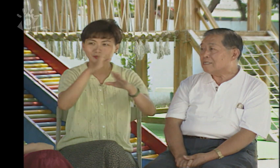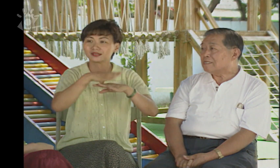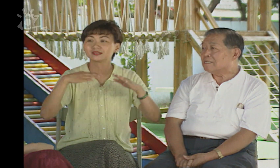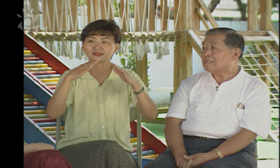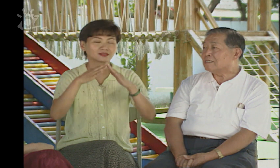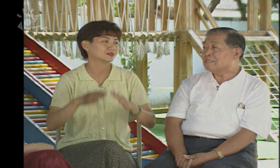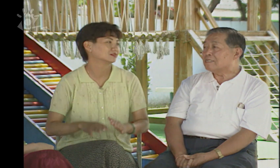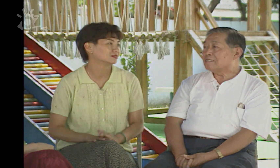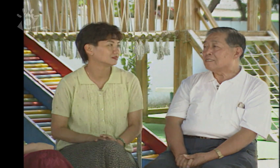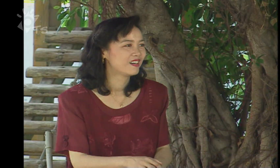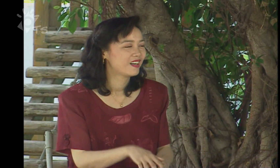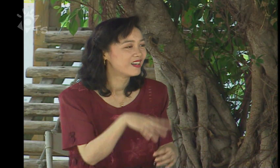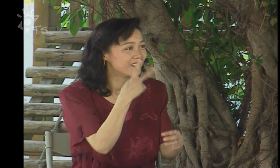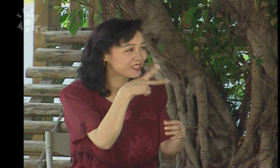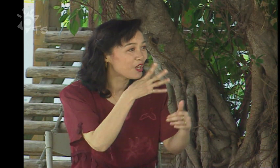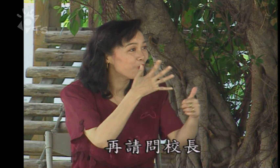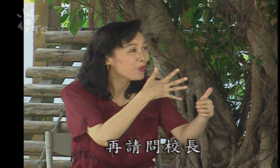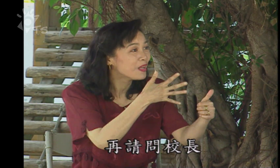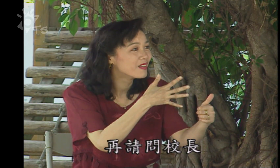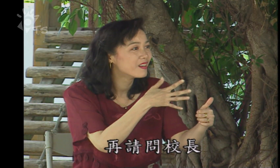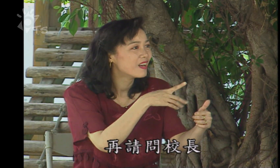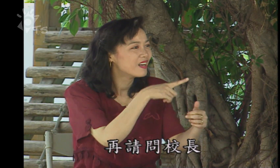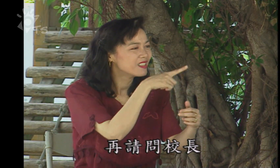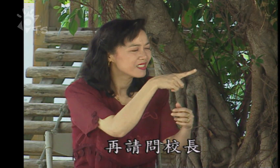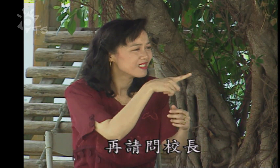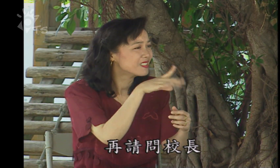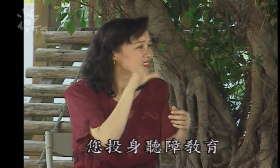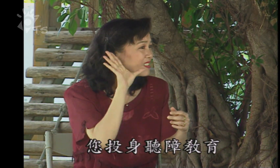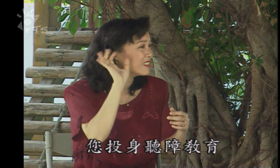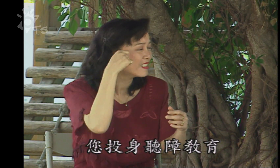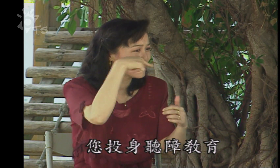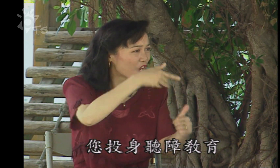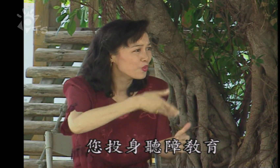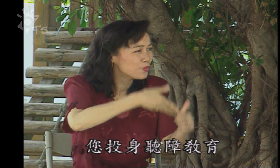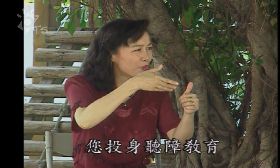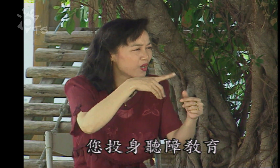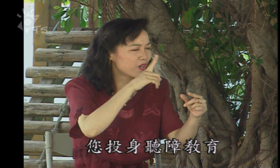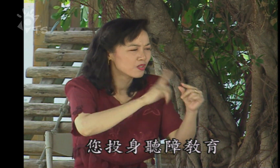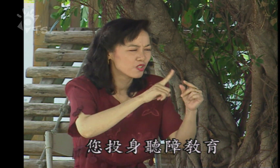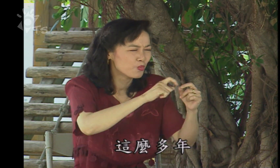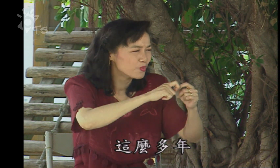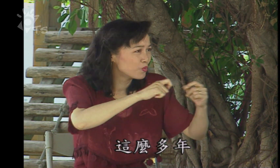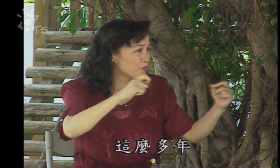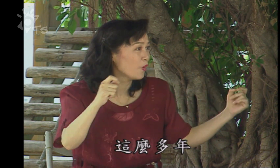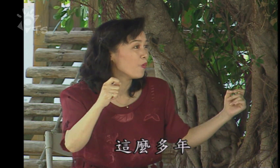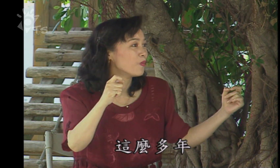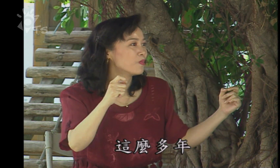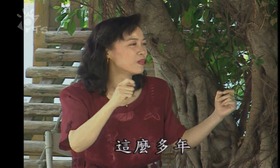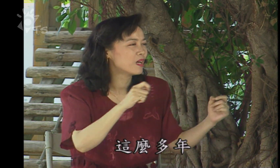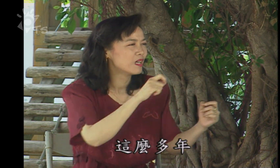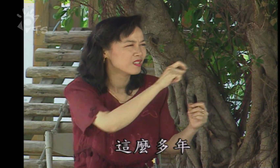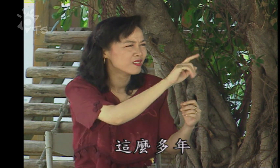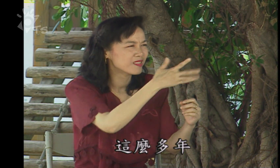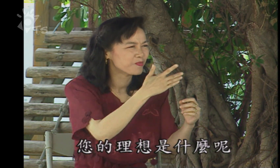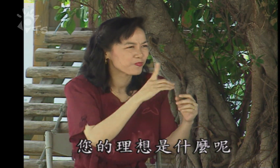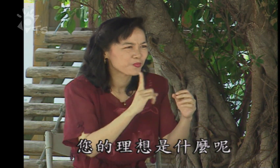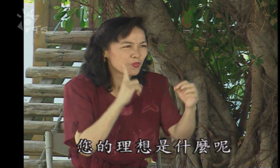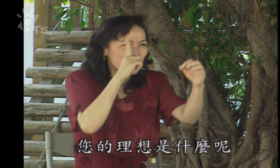再请问校长，您投身听障教育 这么多年哦，您的理想是